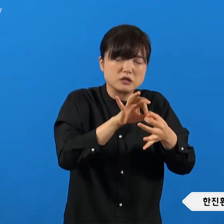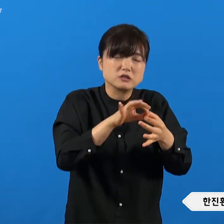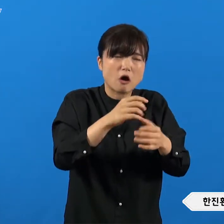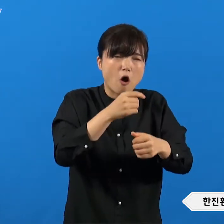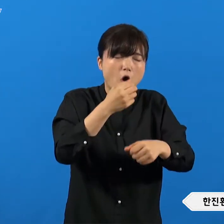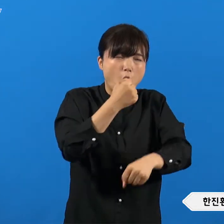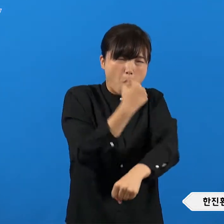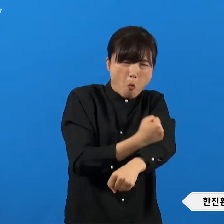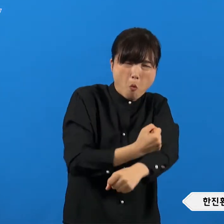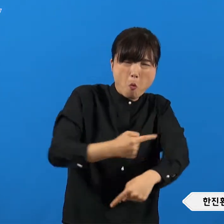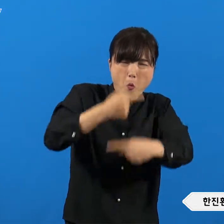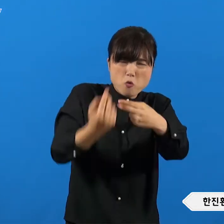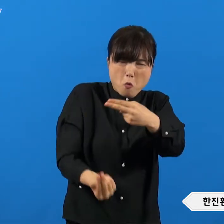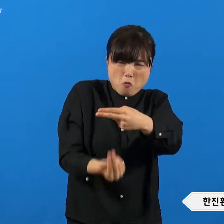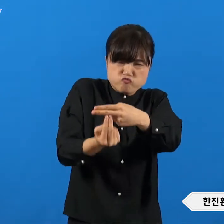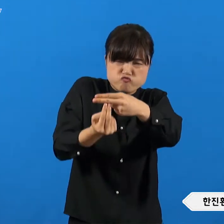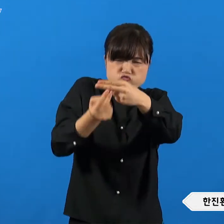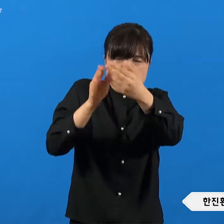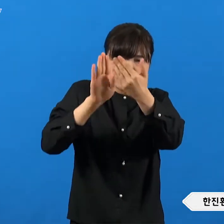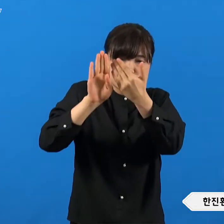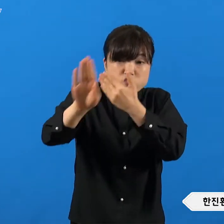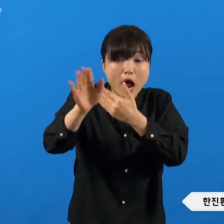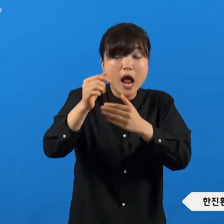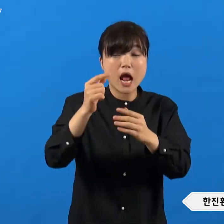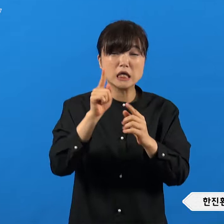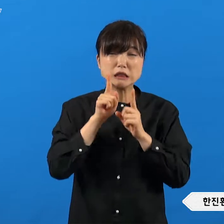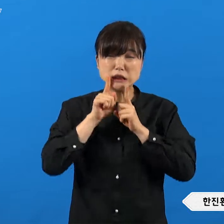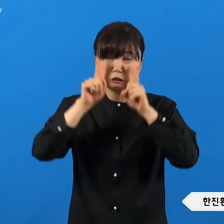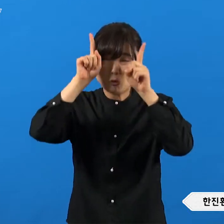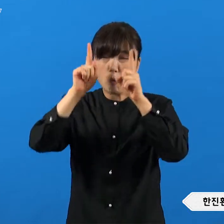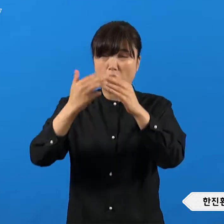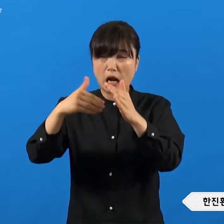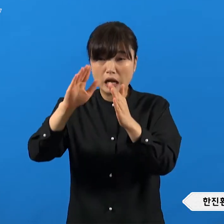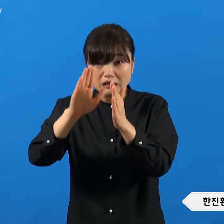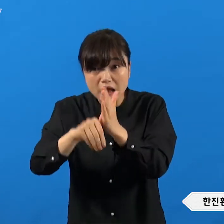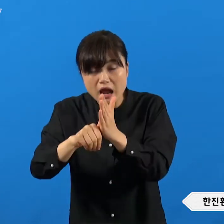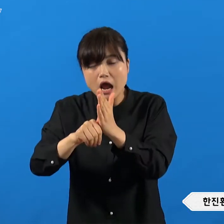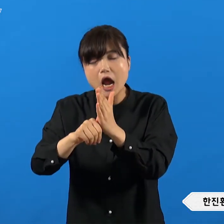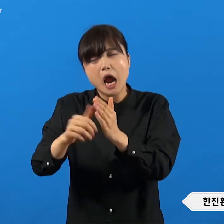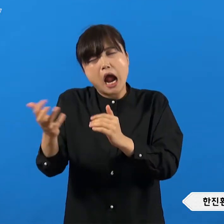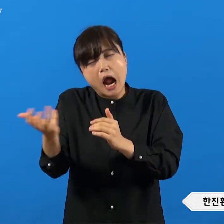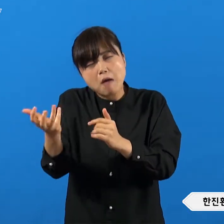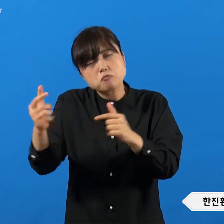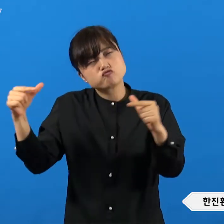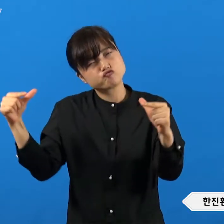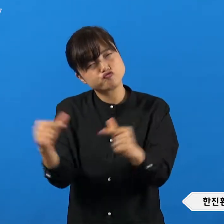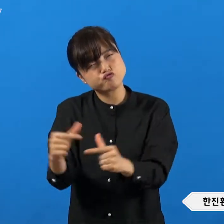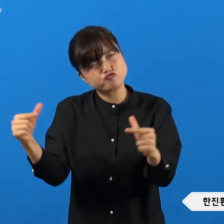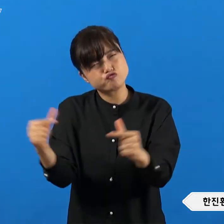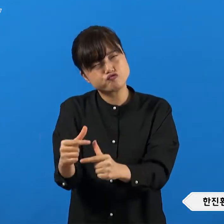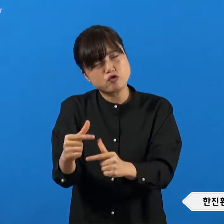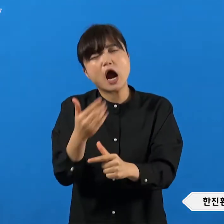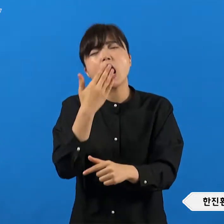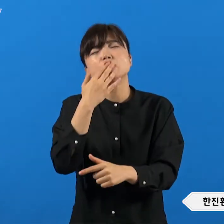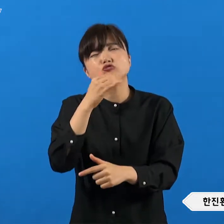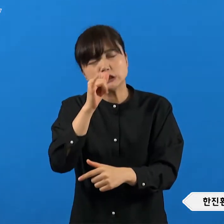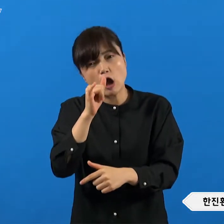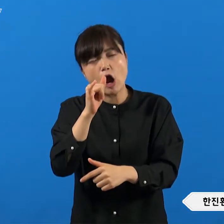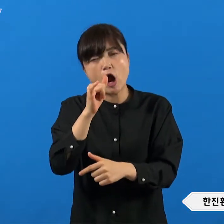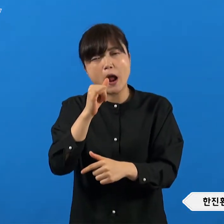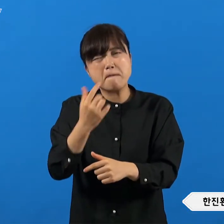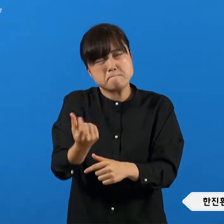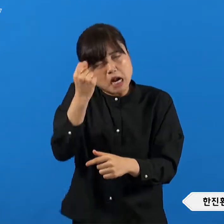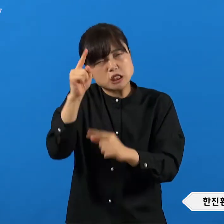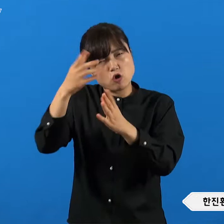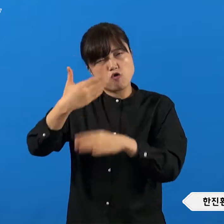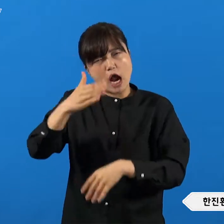공로가 조금 더 쌓이고, 그래서 다음에 죽어서 연옥에 떨어졌을 때 그 고통을 조금이라도 경감받을 수 있고 조금이라도 더